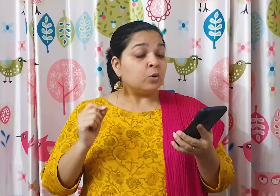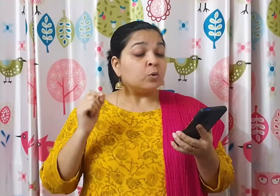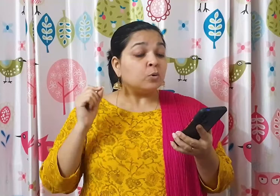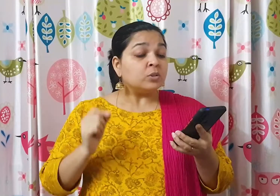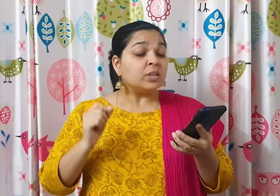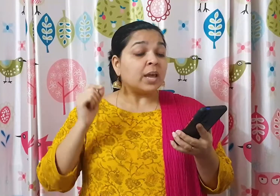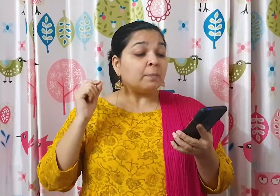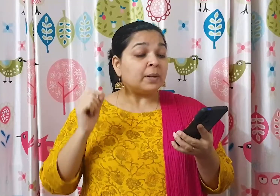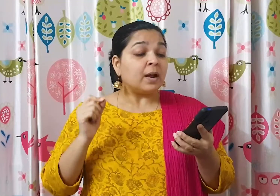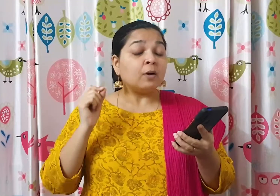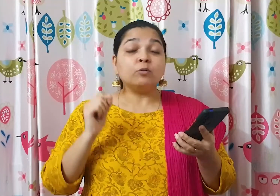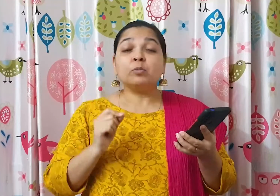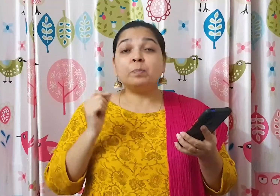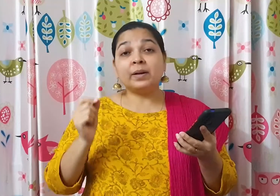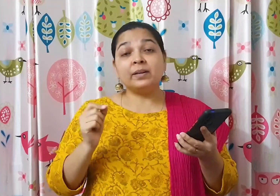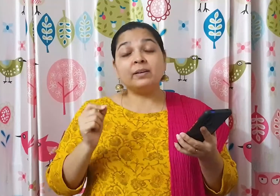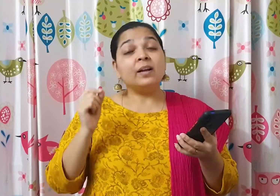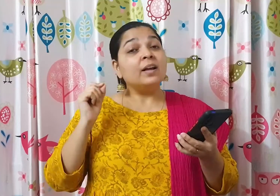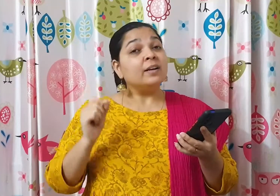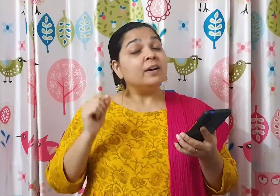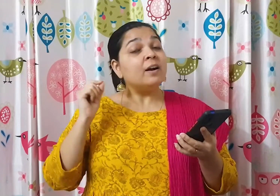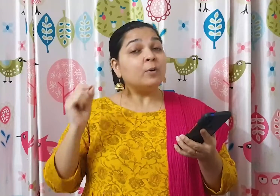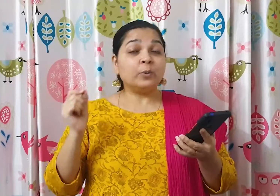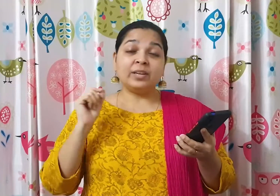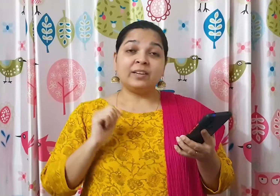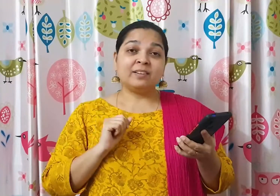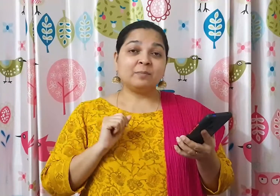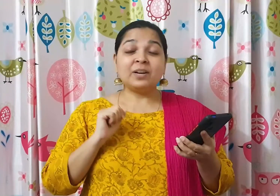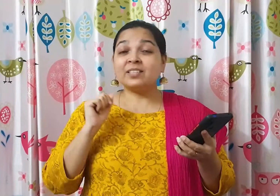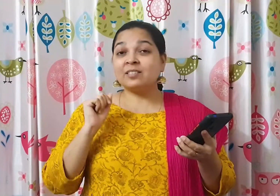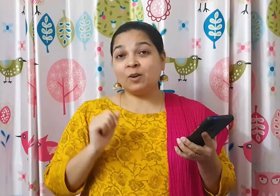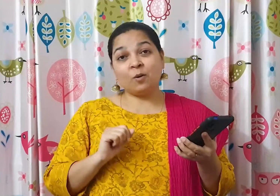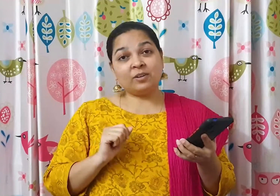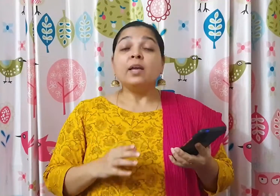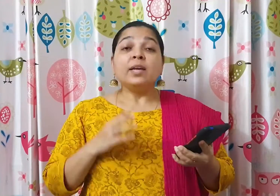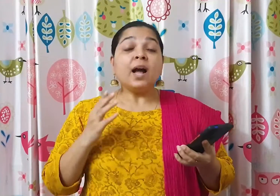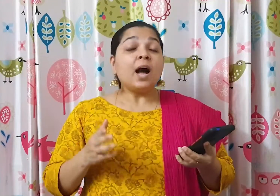যাৰ ঈশ্বৰে ব্যৱহাৰ কৰিছিল। বাইবেলত মাৰ্কৰ